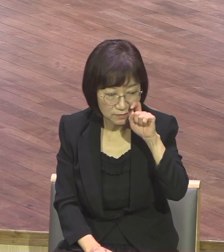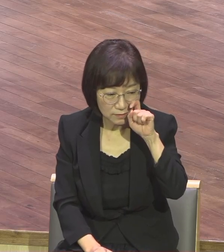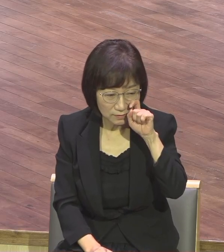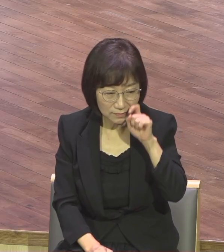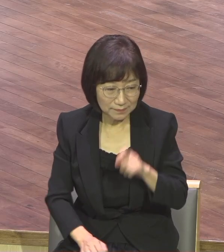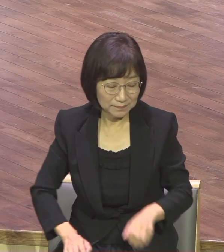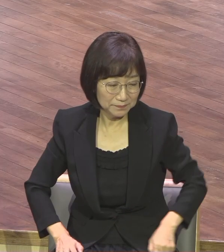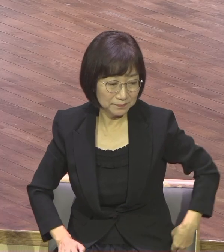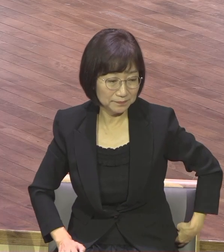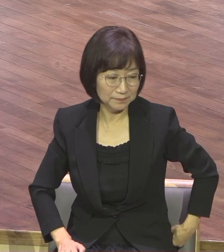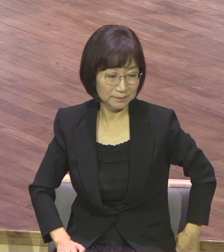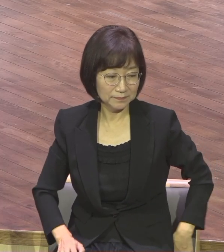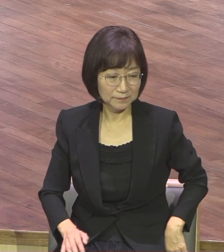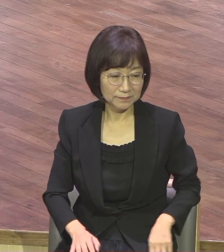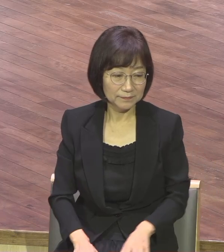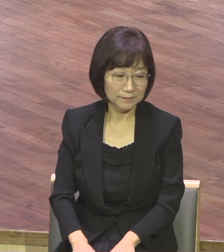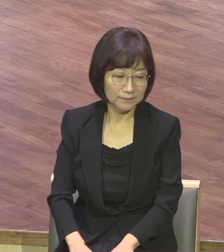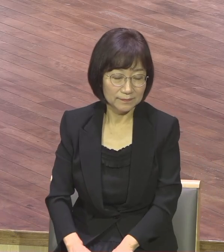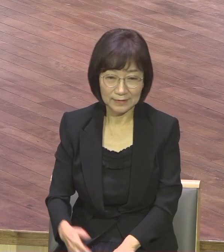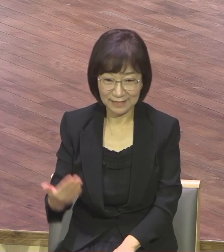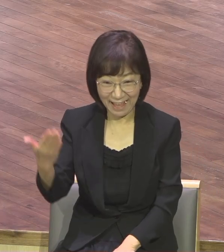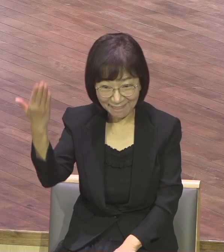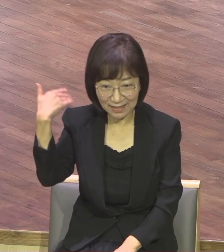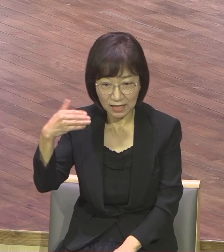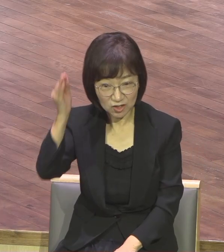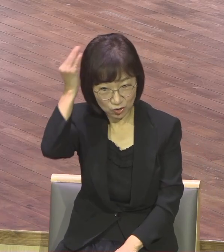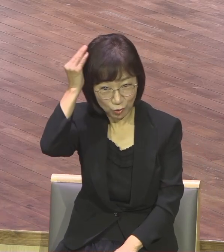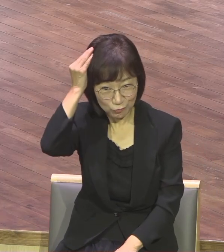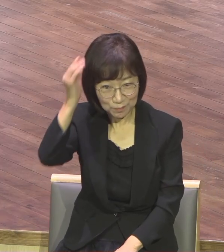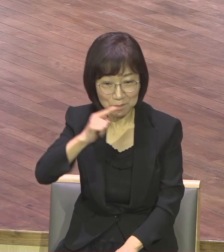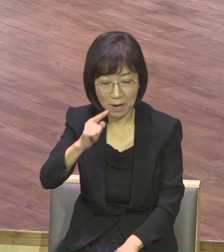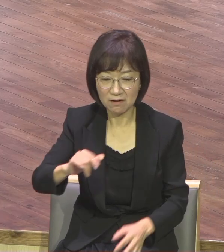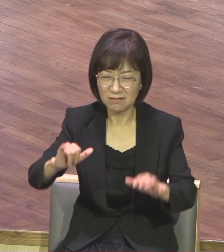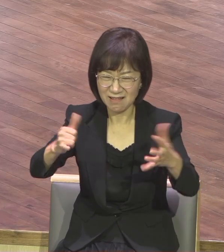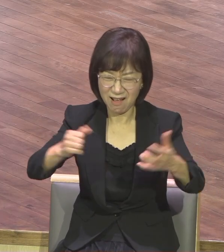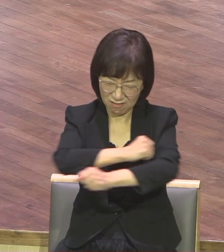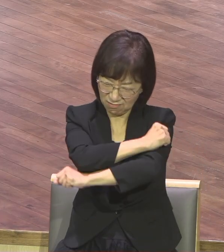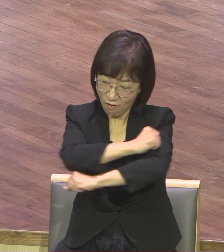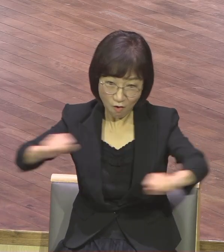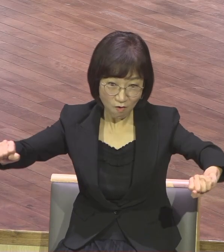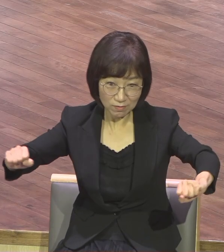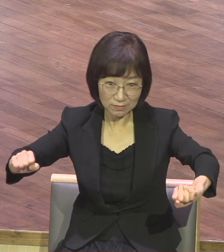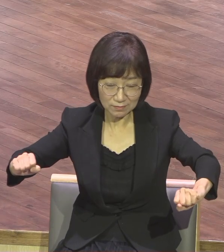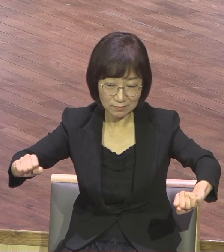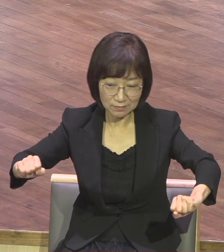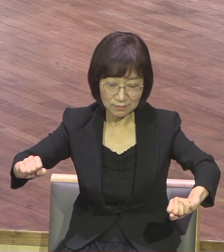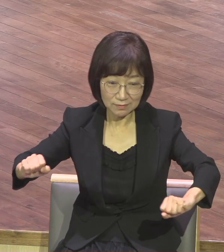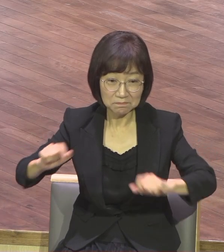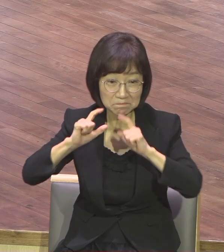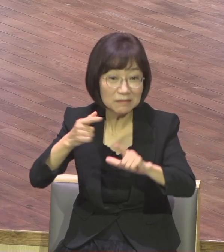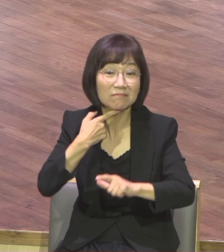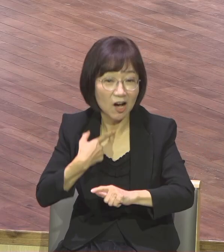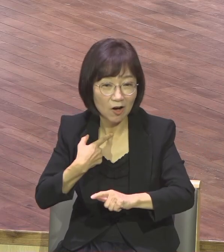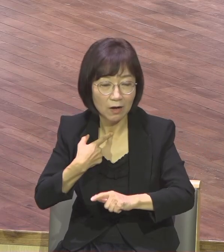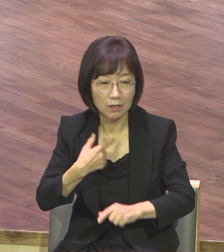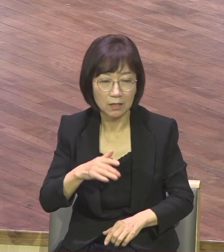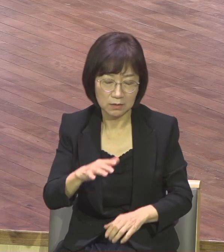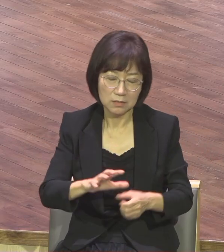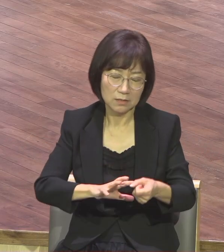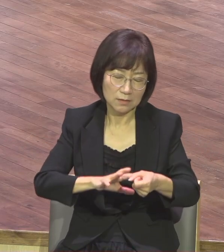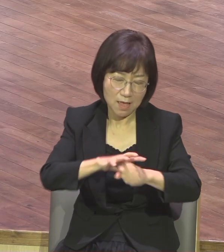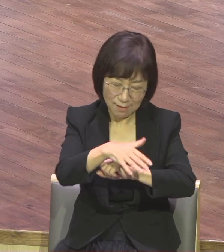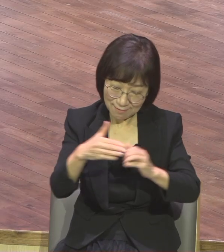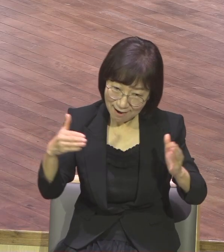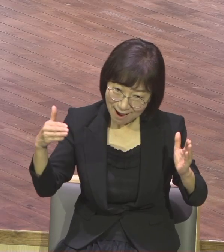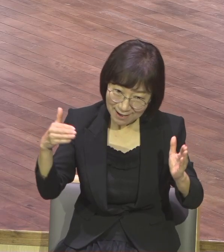옛날 정종 씨 그랬죠. 세상을 넓다 그랬습니다. 전 세계를 향하여 성장해 나가라. 여러분 한 분 한